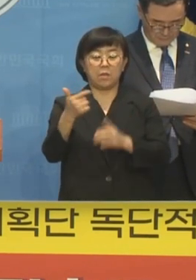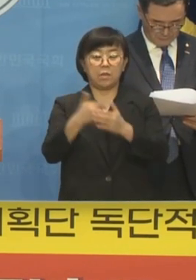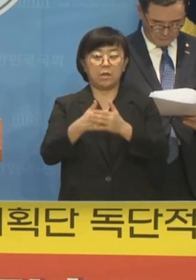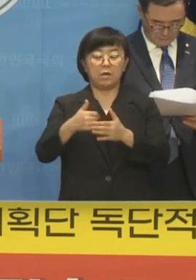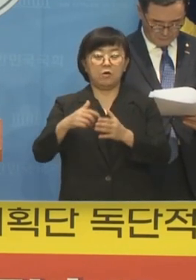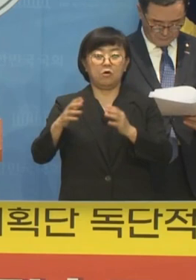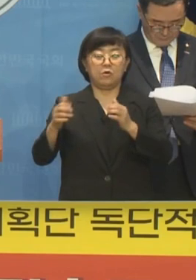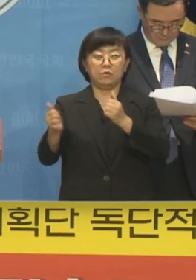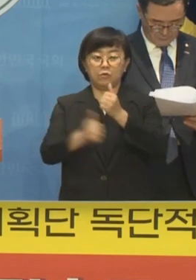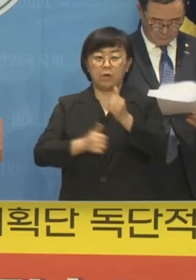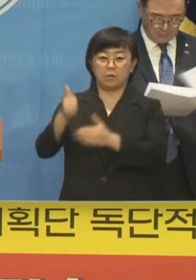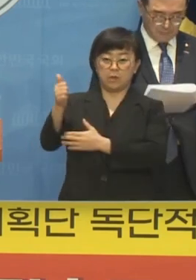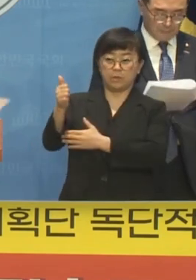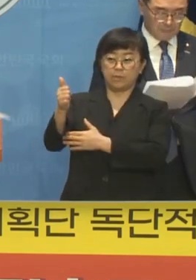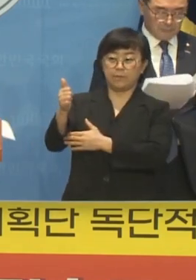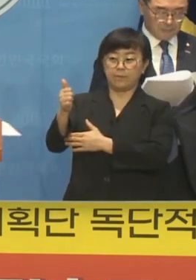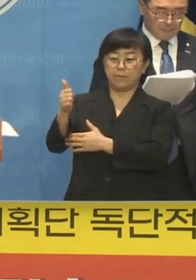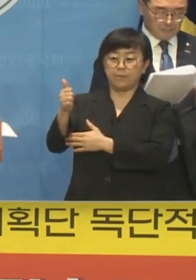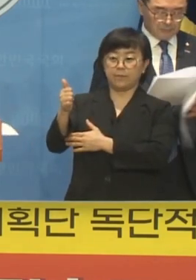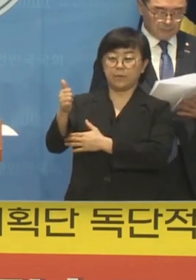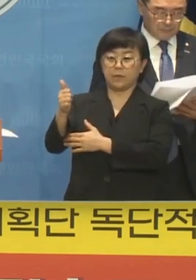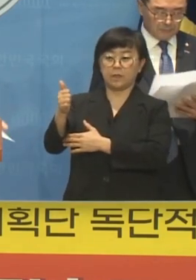국민의힘 비상대책위원장은